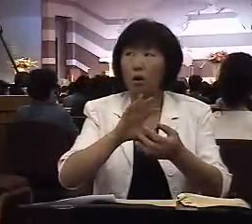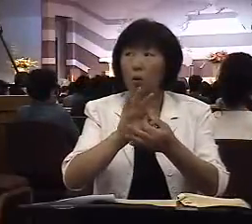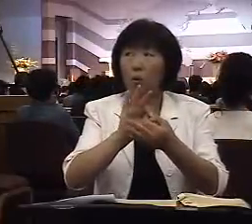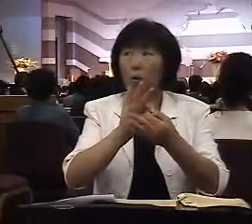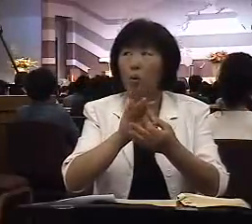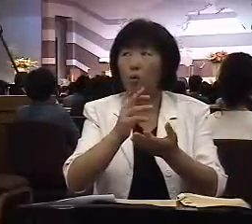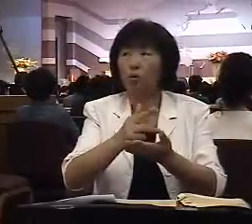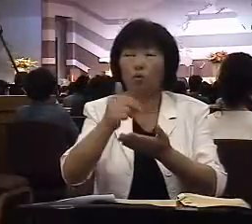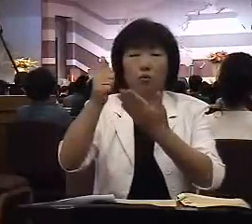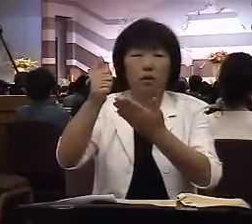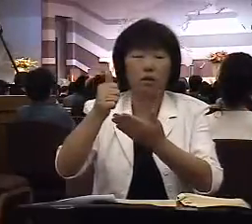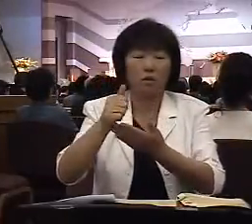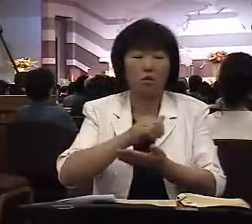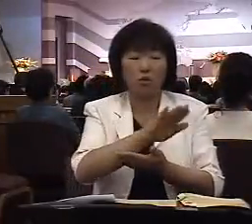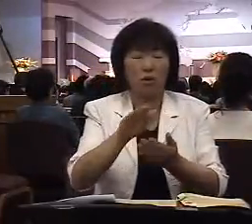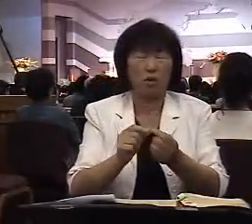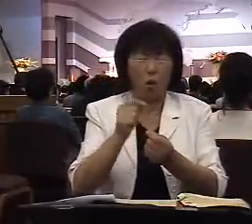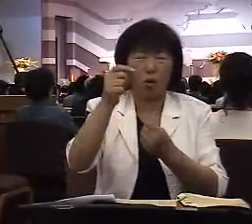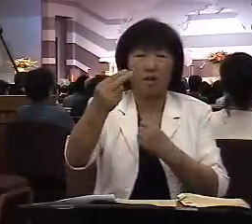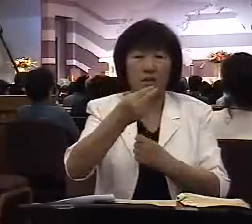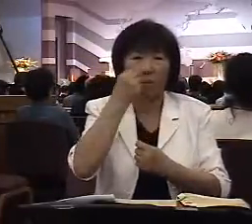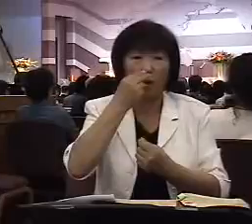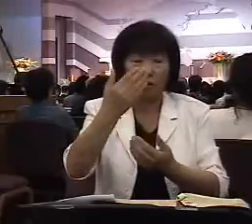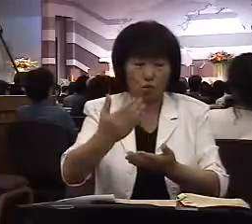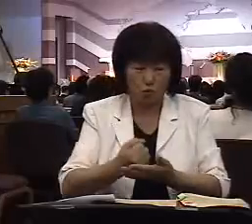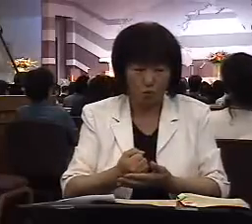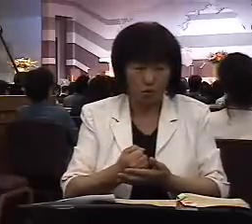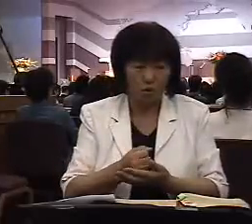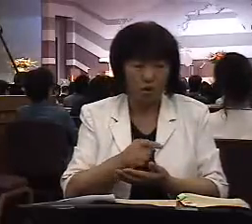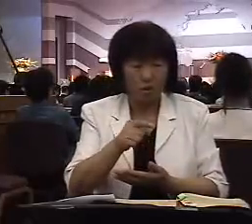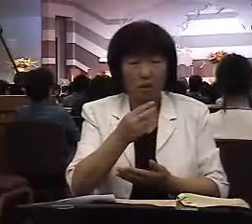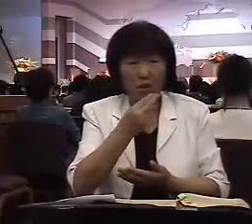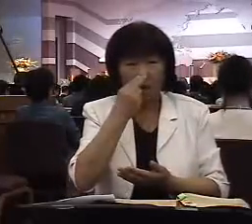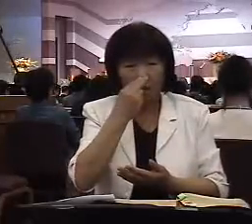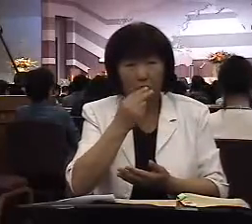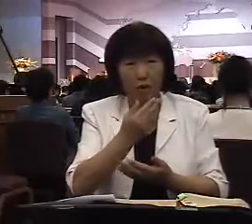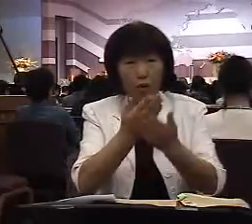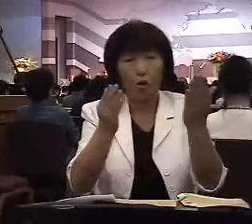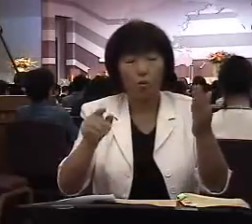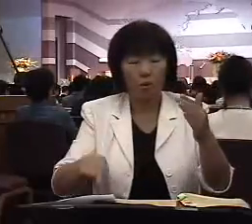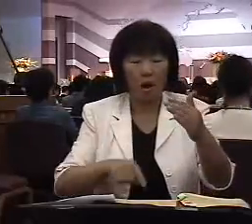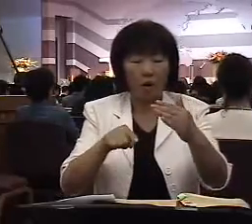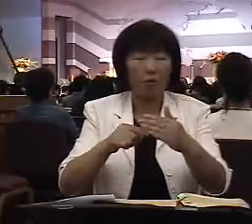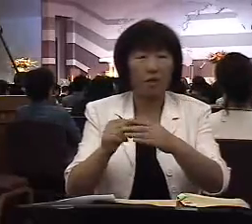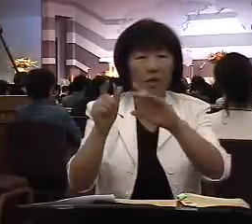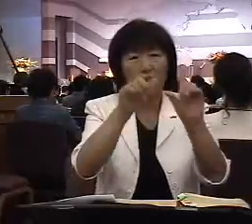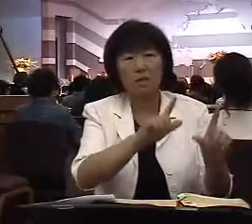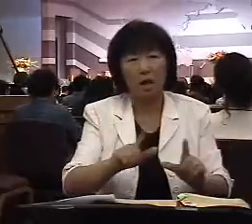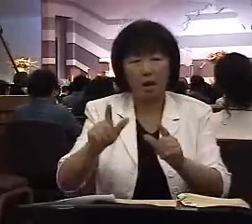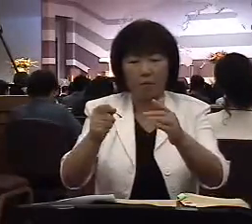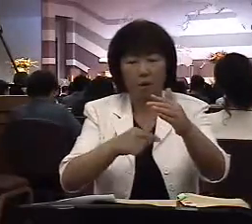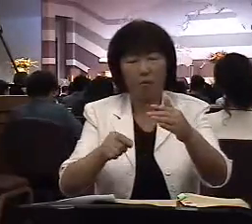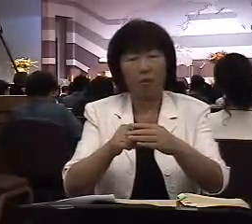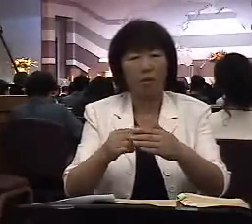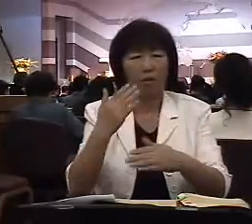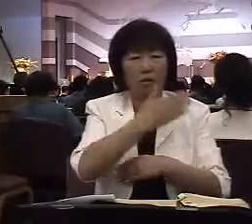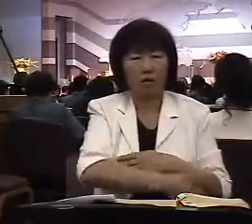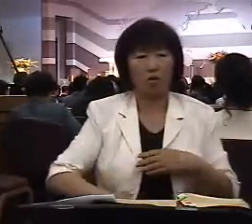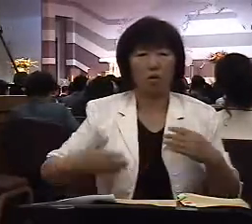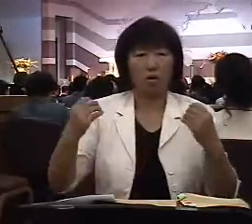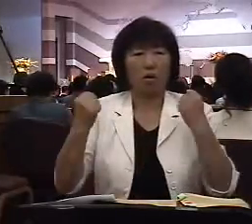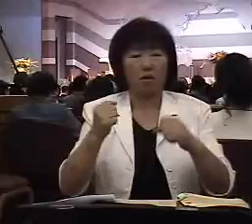주님께서 우리에게 영원한 생명 주셨습니다. 그 생명이 여러분 가운데, 삶 가운데 건강하게 잘 자라고